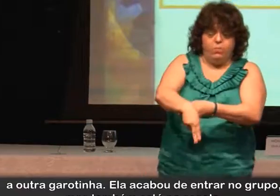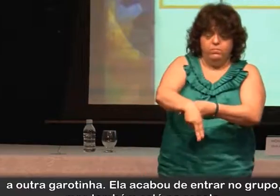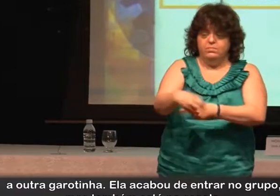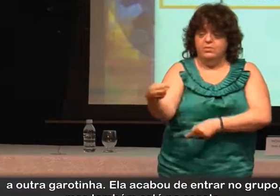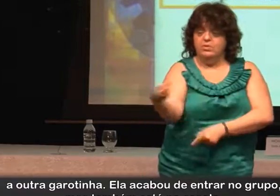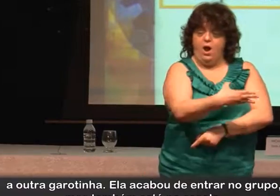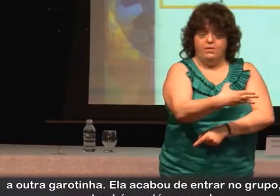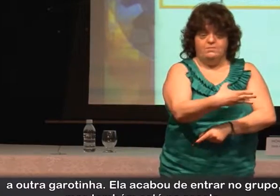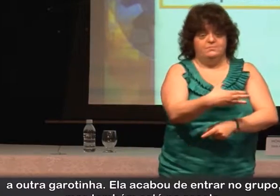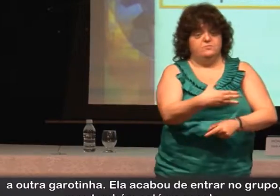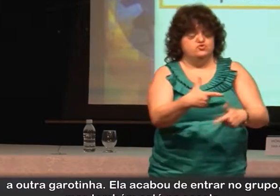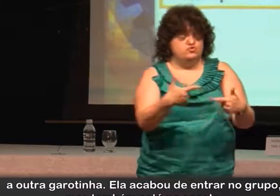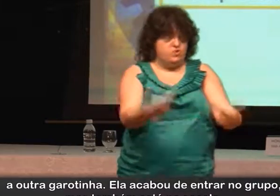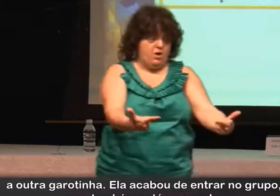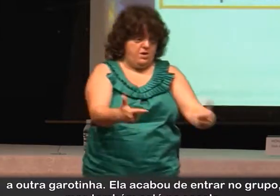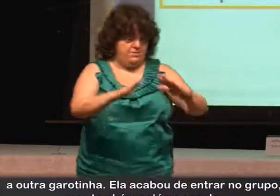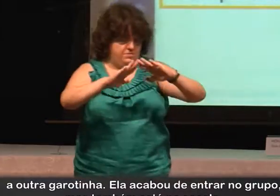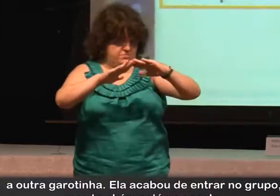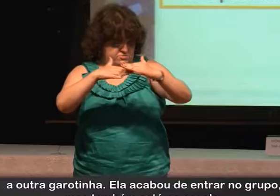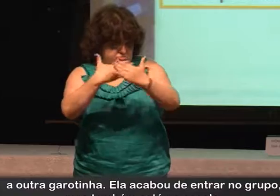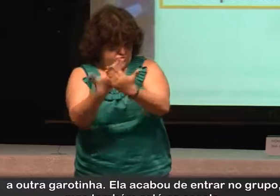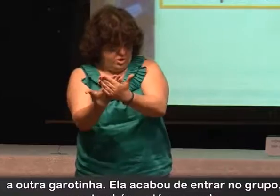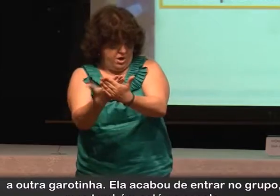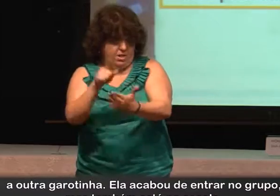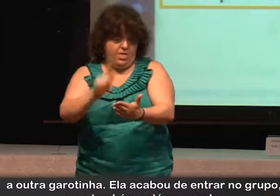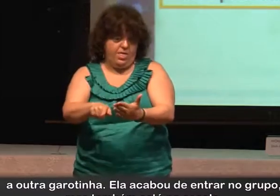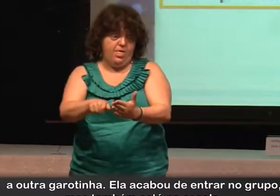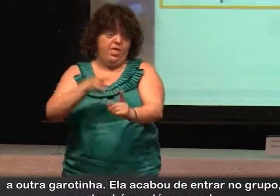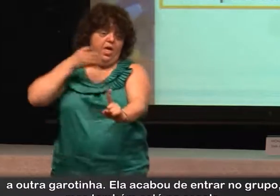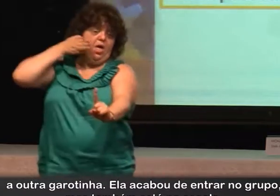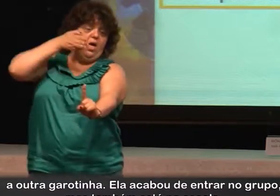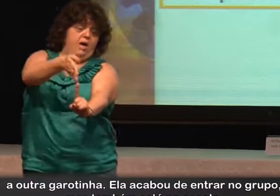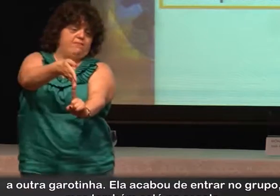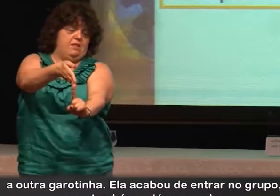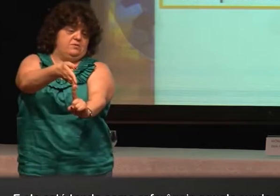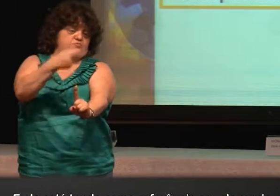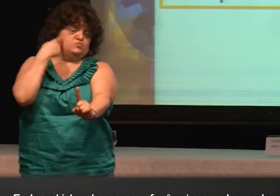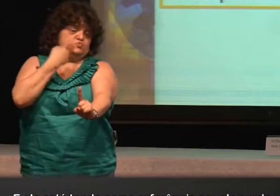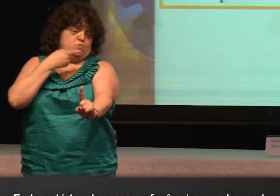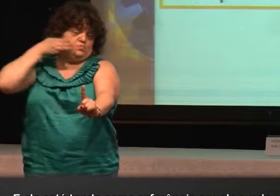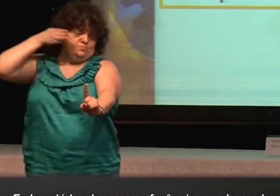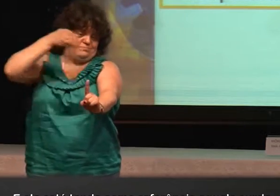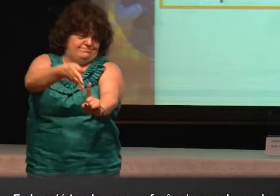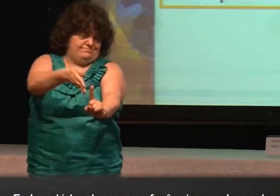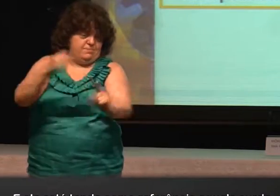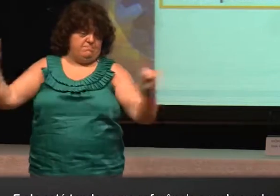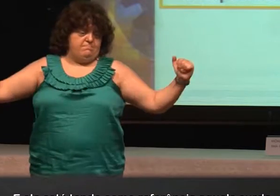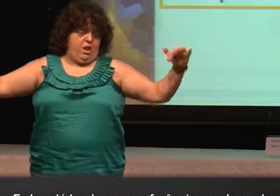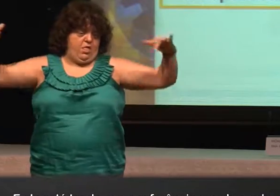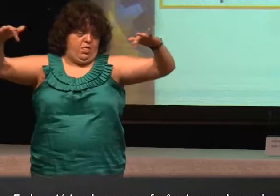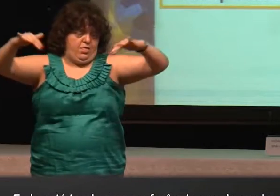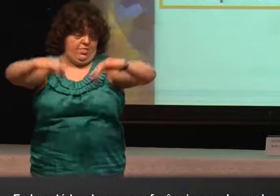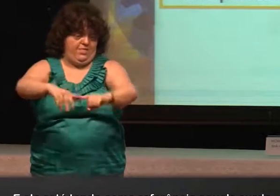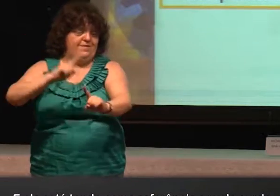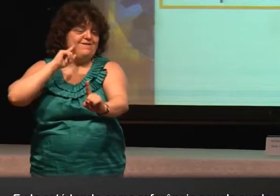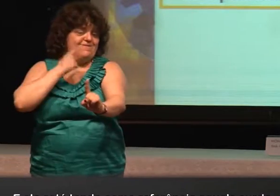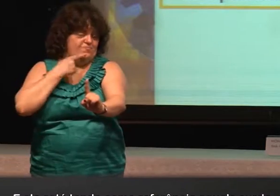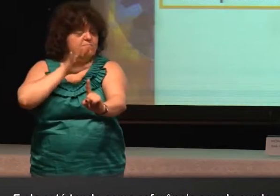outra garotinha, ela acabou de entrar no grupo, mas ela também está na escola. E ela está, então, tendo como referência aquele